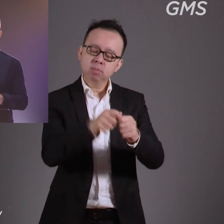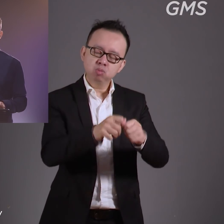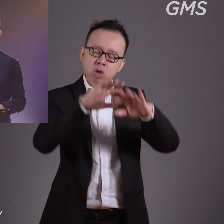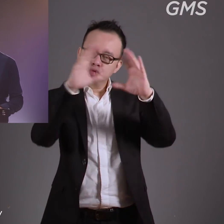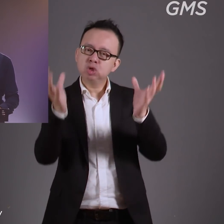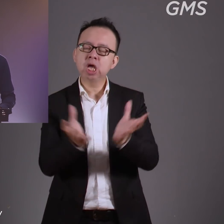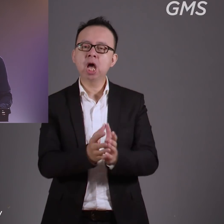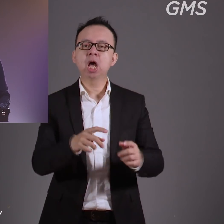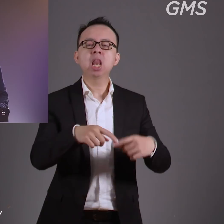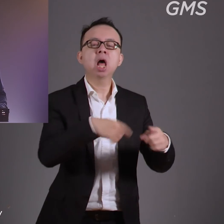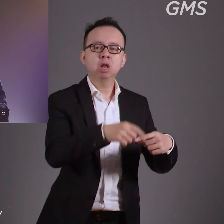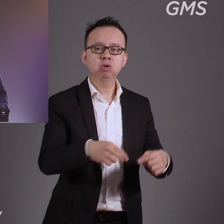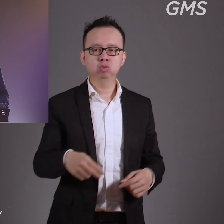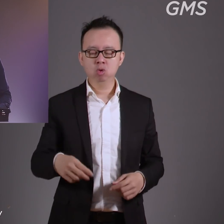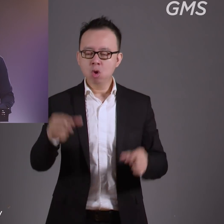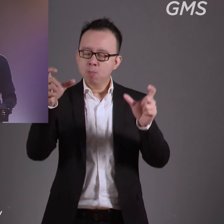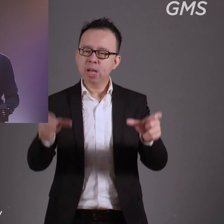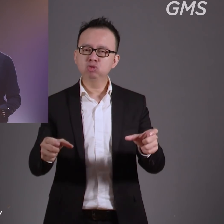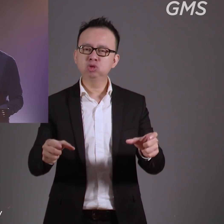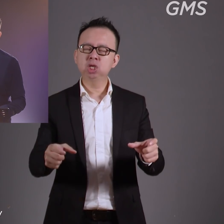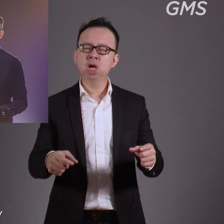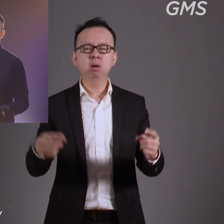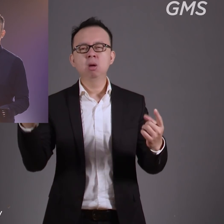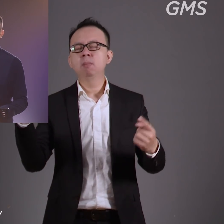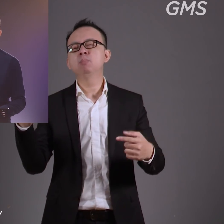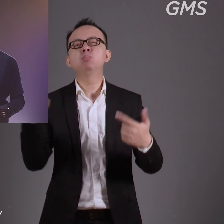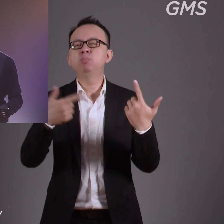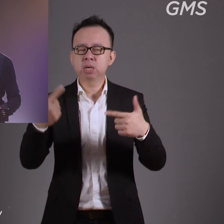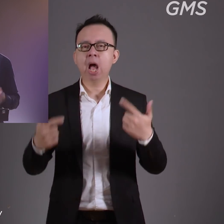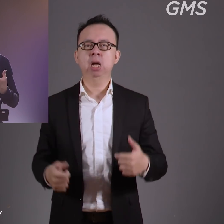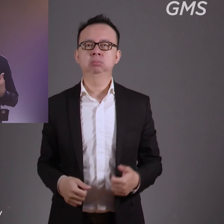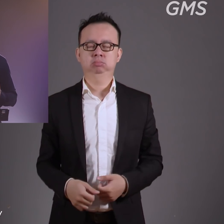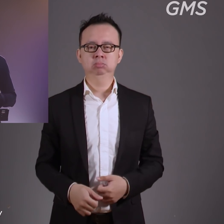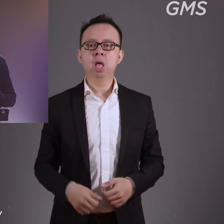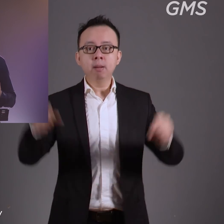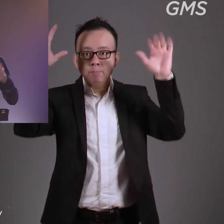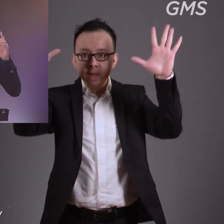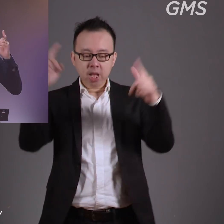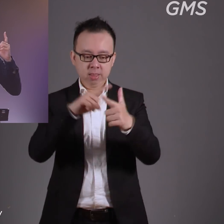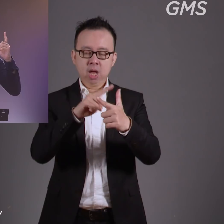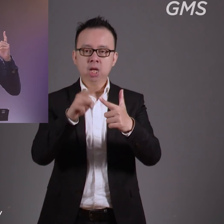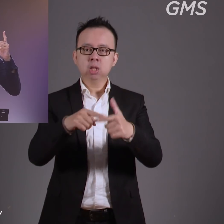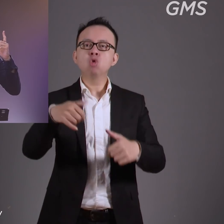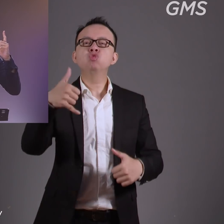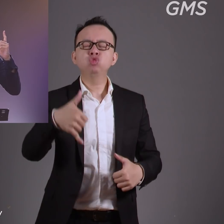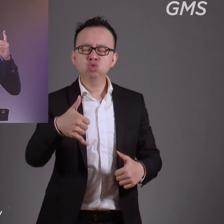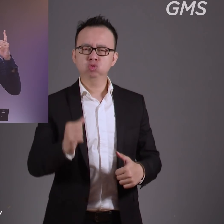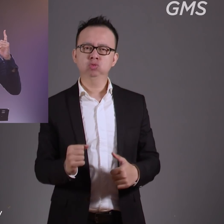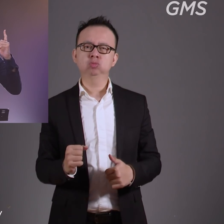manusia mengacaukannya. Berkat atau kutuk di tangan Anda, di tangan kita masing-masing, karena Adam itu